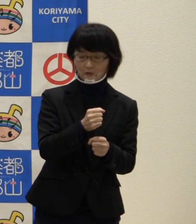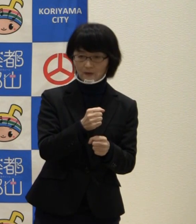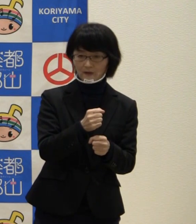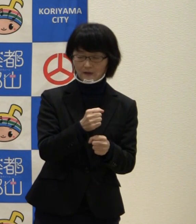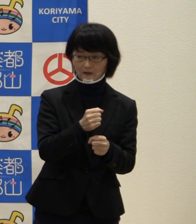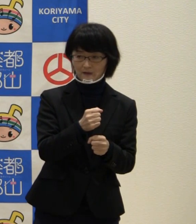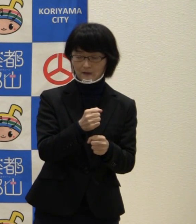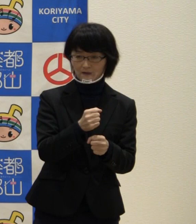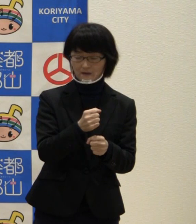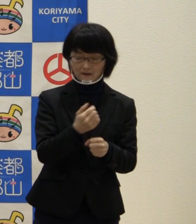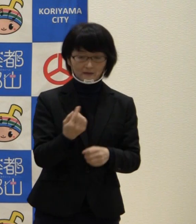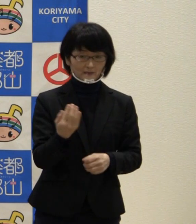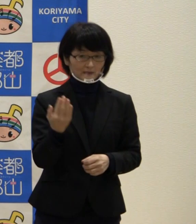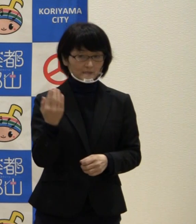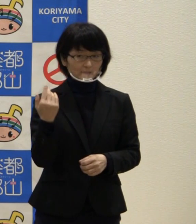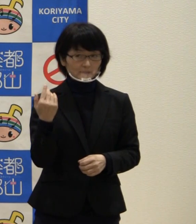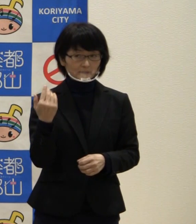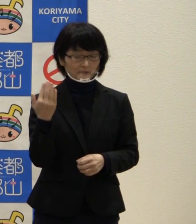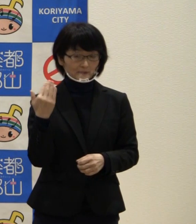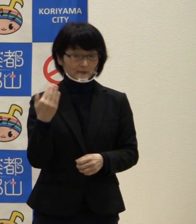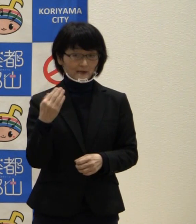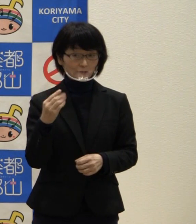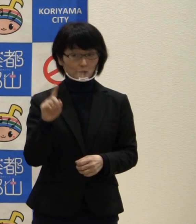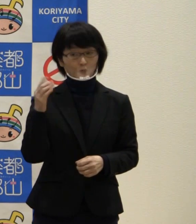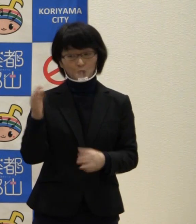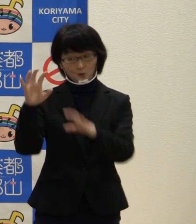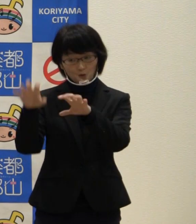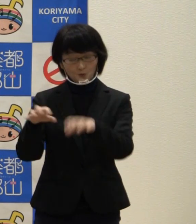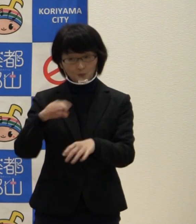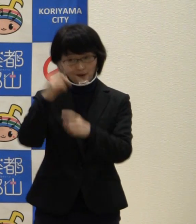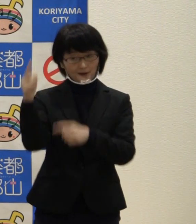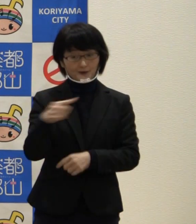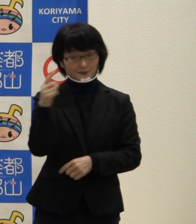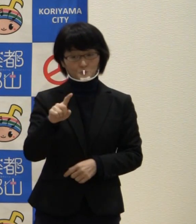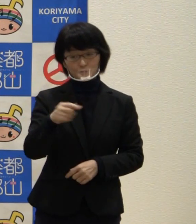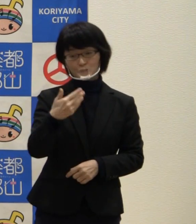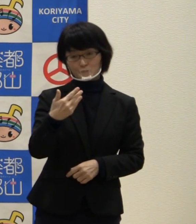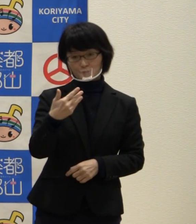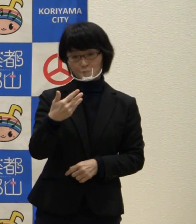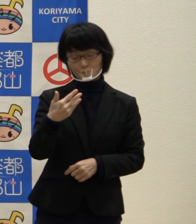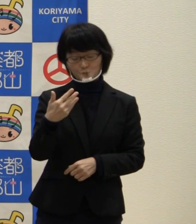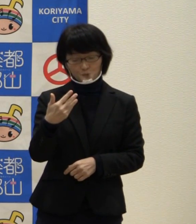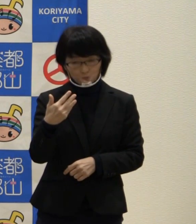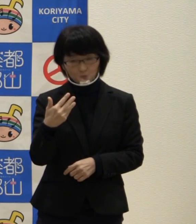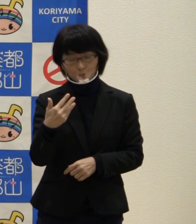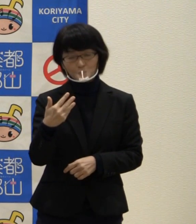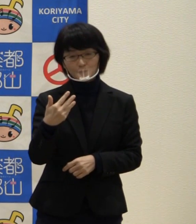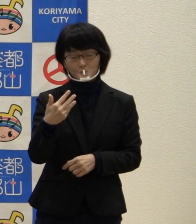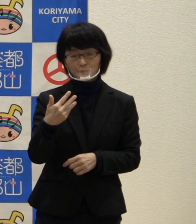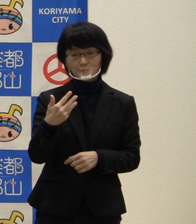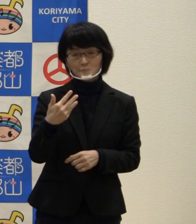前回 の、 台風の時と違いまして、いわゆる浸水死、水に浸かったから、